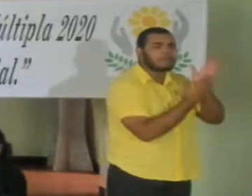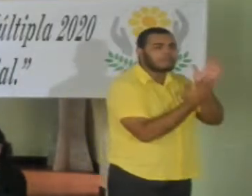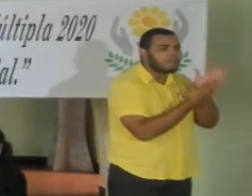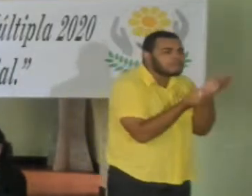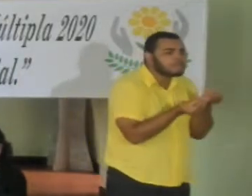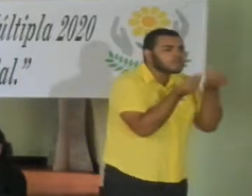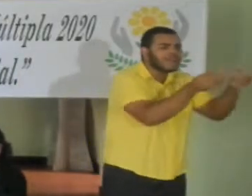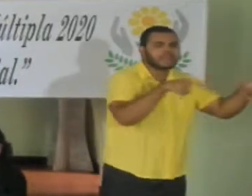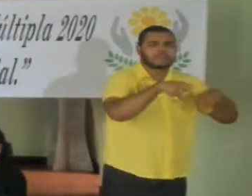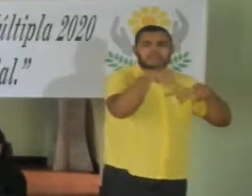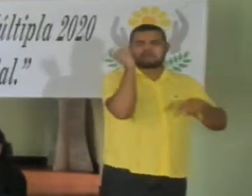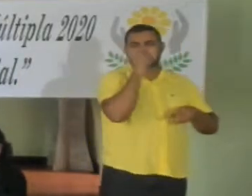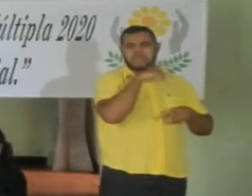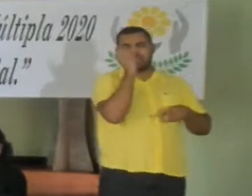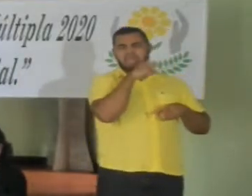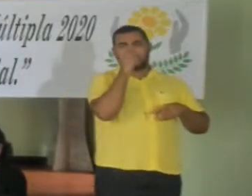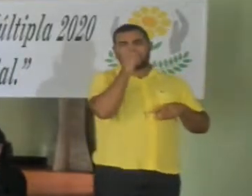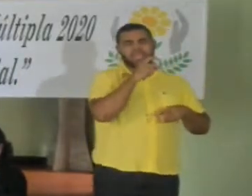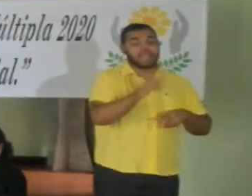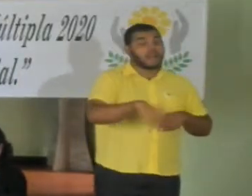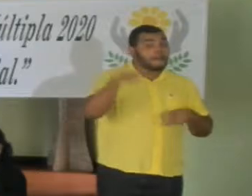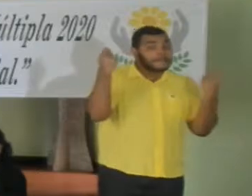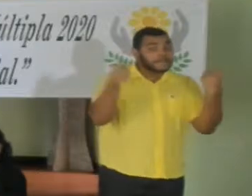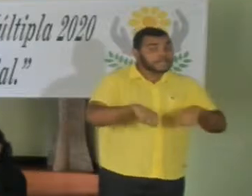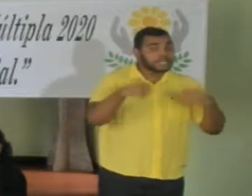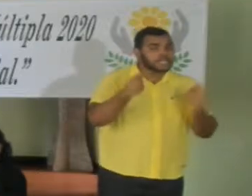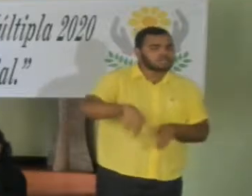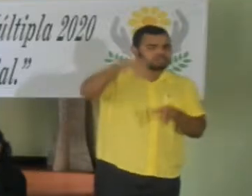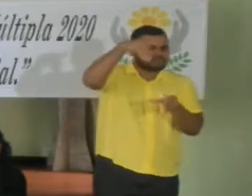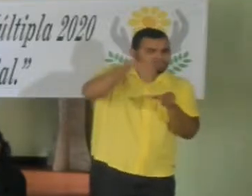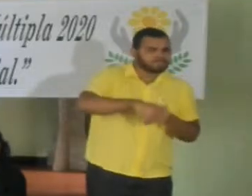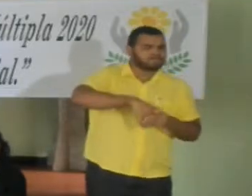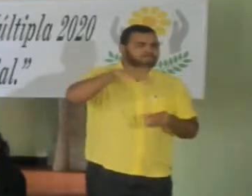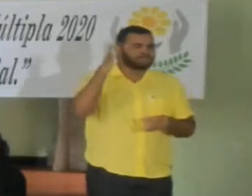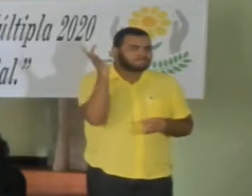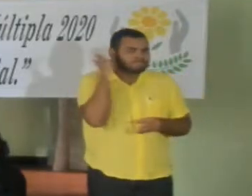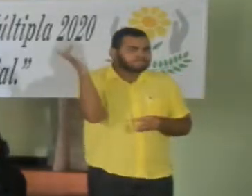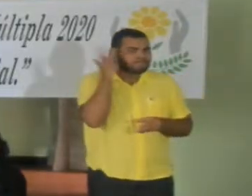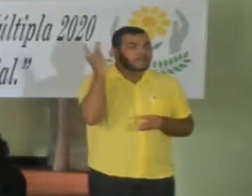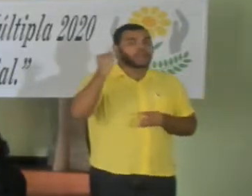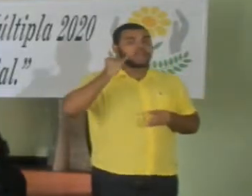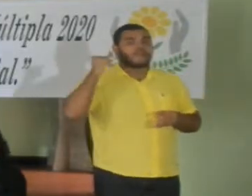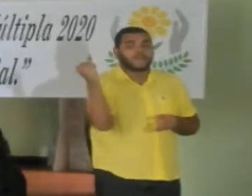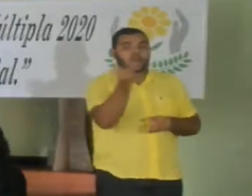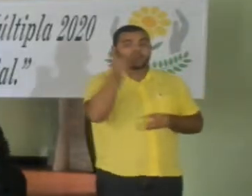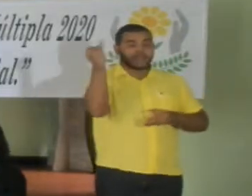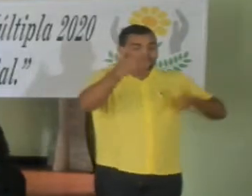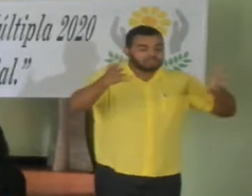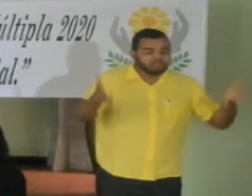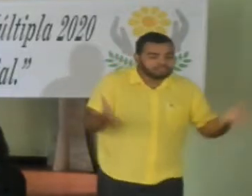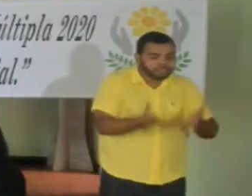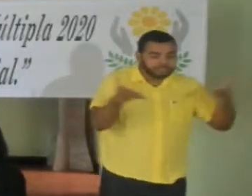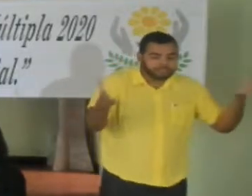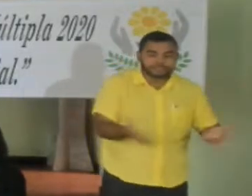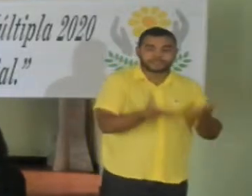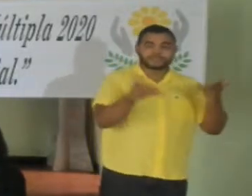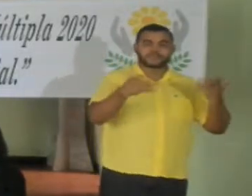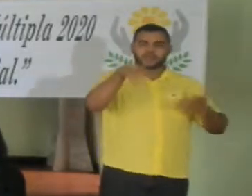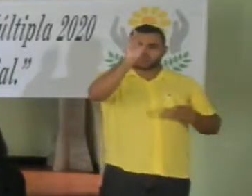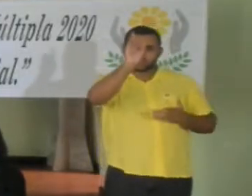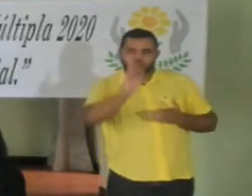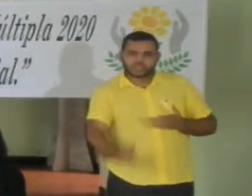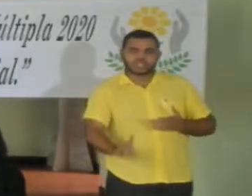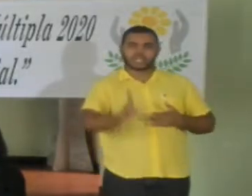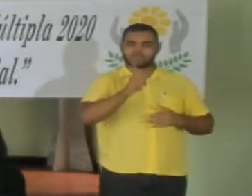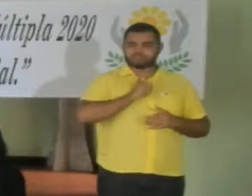que é realizado na APAE, né? Esse voto consciente, a importância, né, deles em exercerem esse direito que